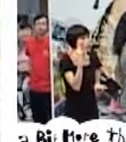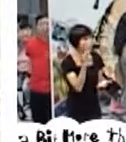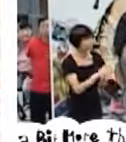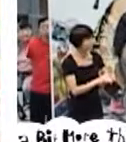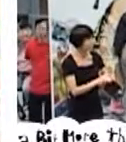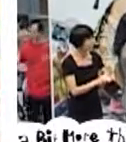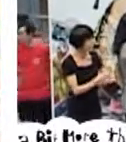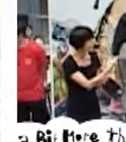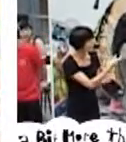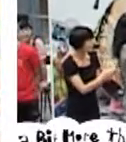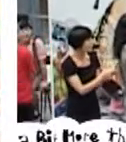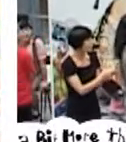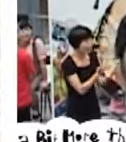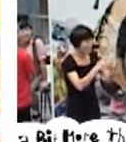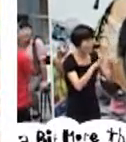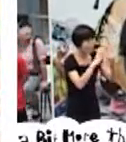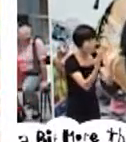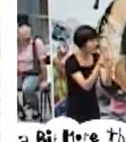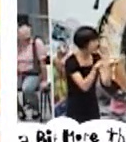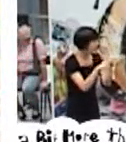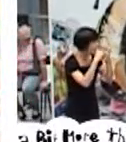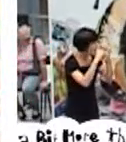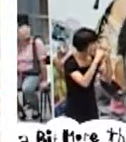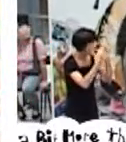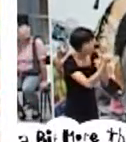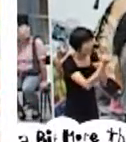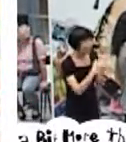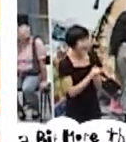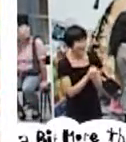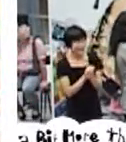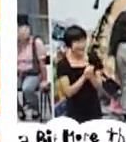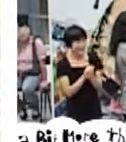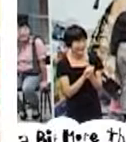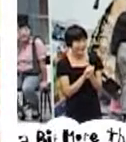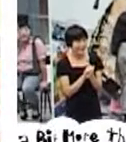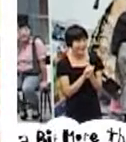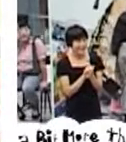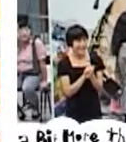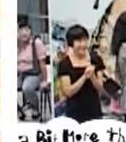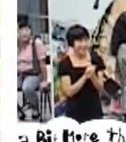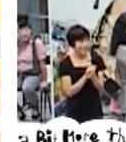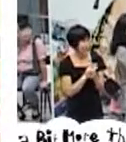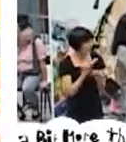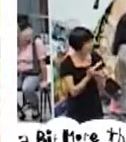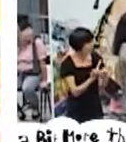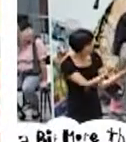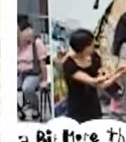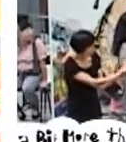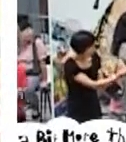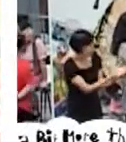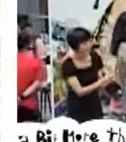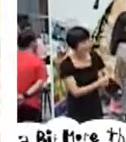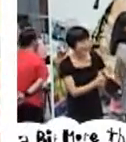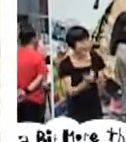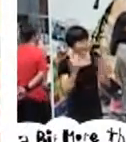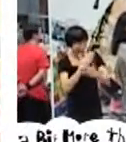賓，連同咧我哋咁多位表演單位影一張大合照，好唔好啊？好，咁我哋咧係啦。旁邊的朋友可以來前面，我們擺一些